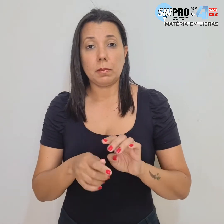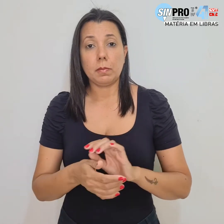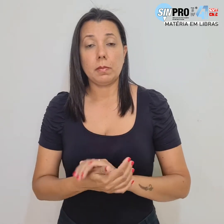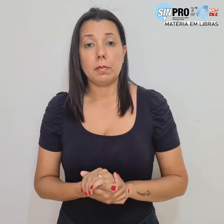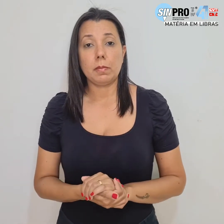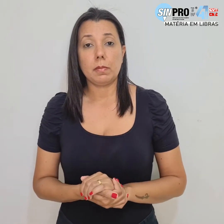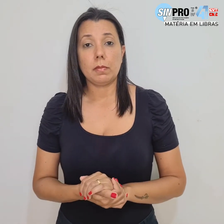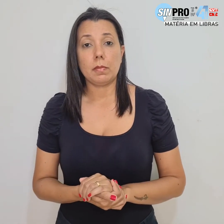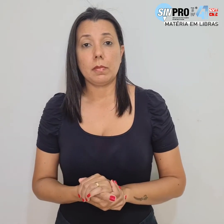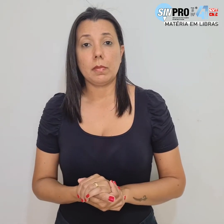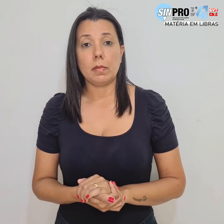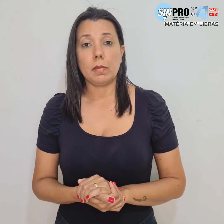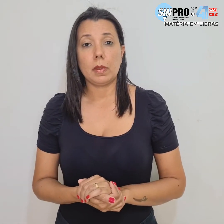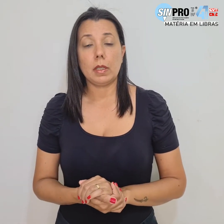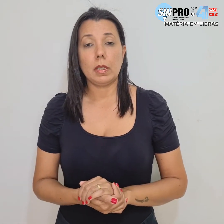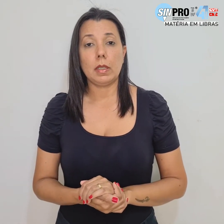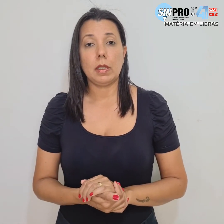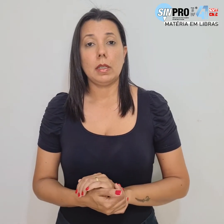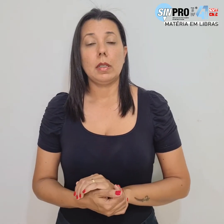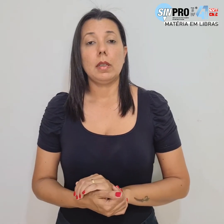na Fundação Getúlio Vargas